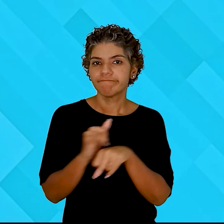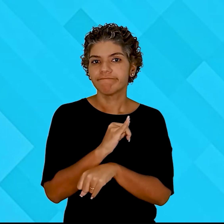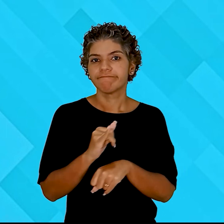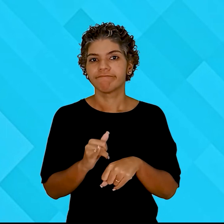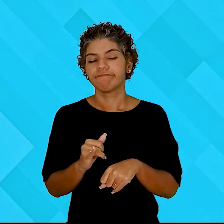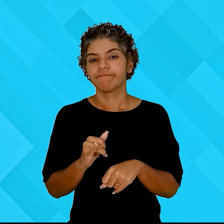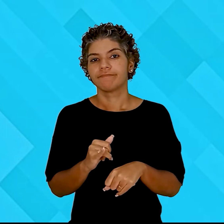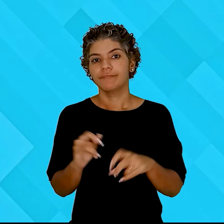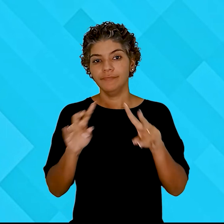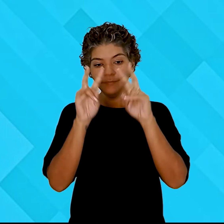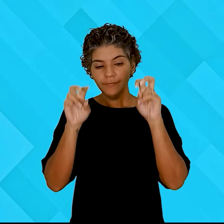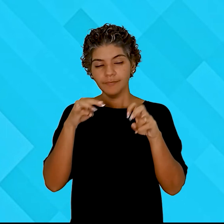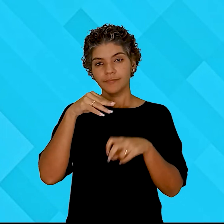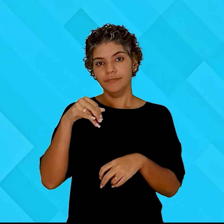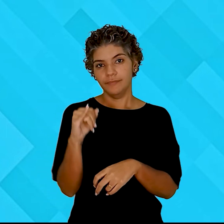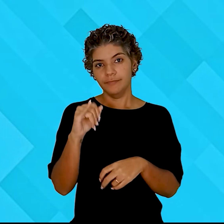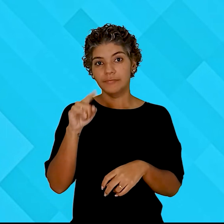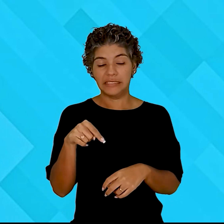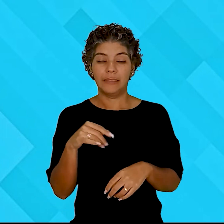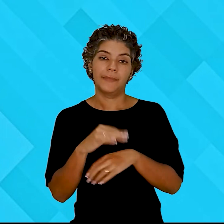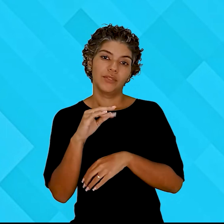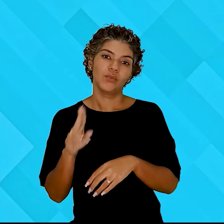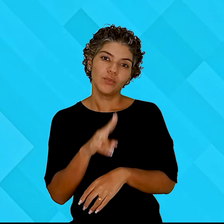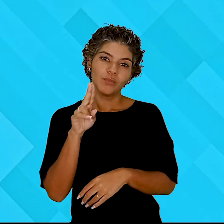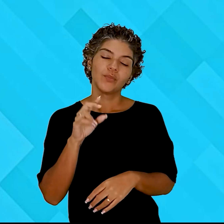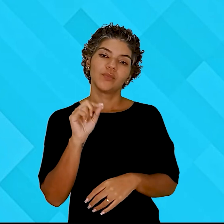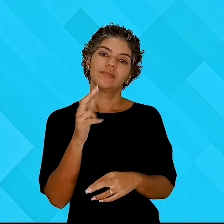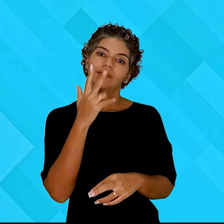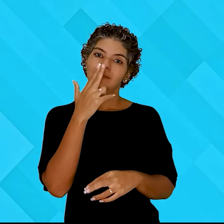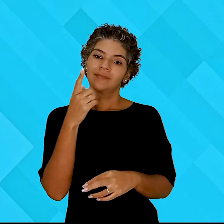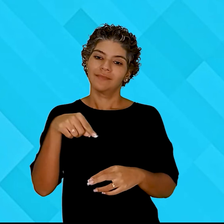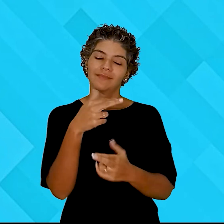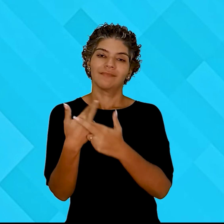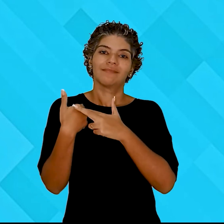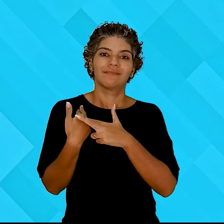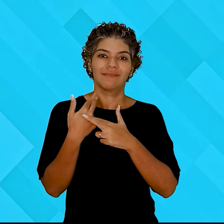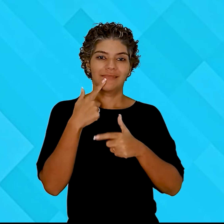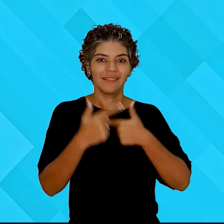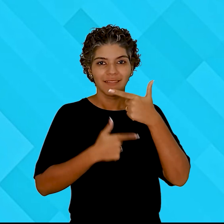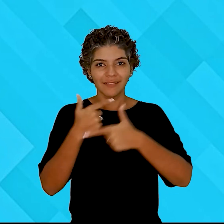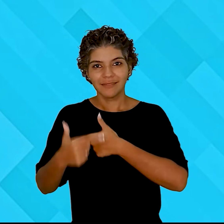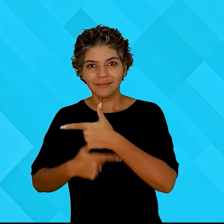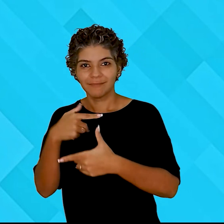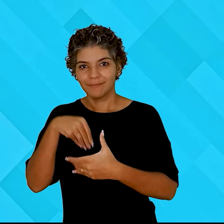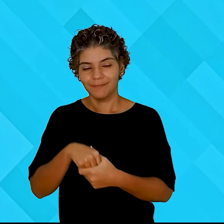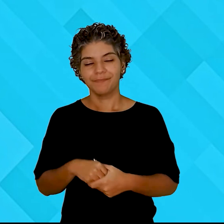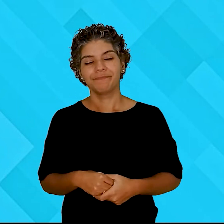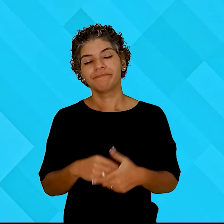vezes utilizada como uma responsabilização dos trabalhadores. Então, ao invés da gente dizer, olha, essa aqui é só a sua